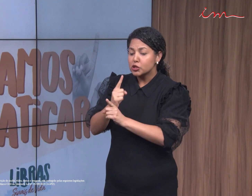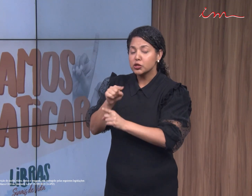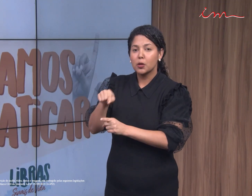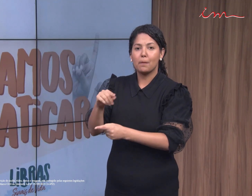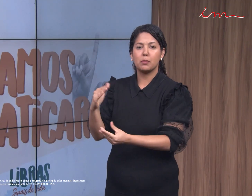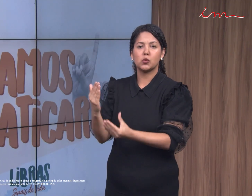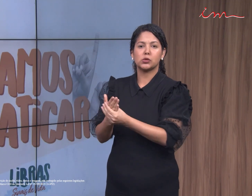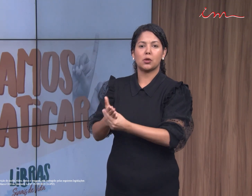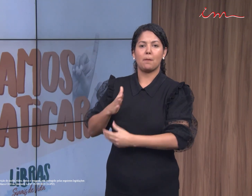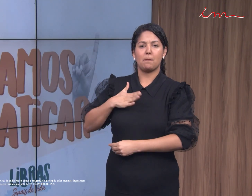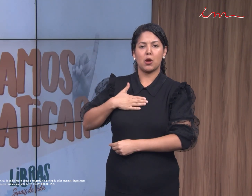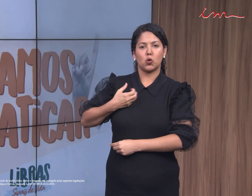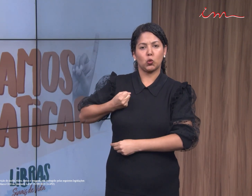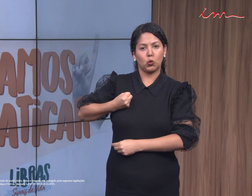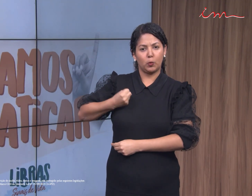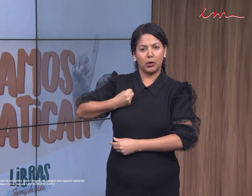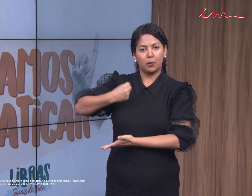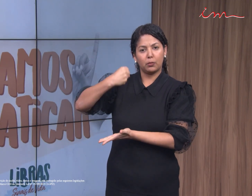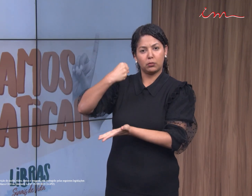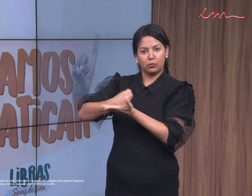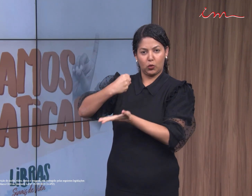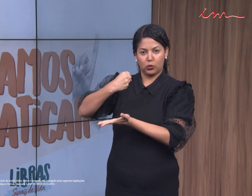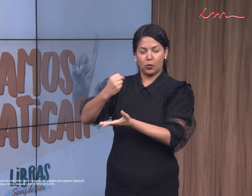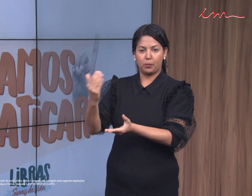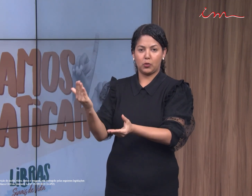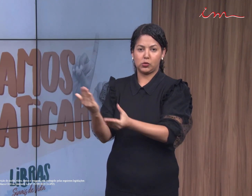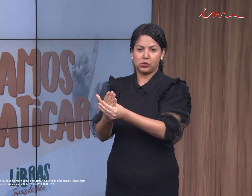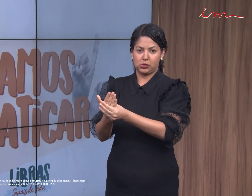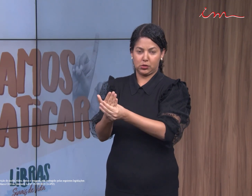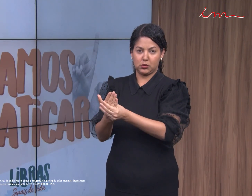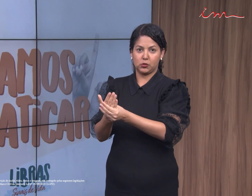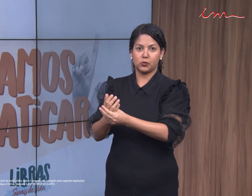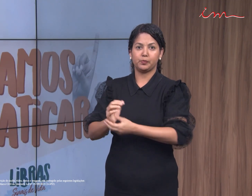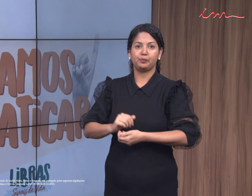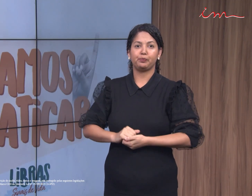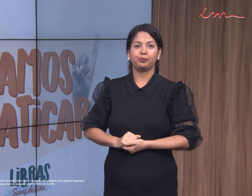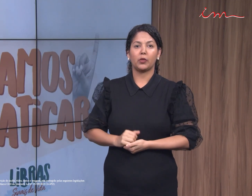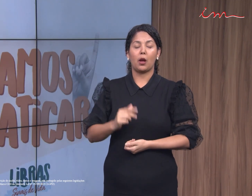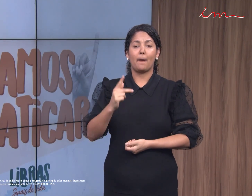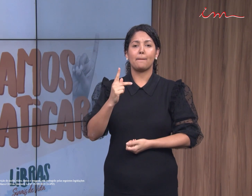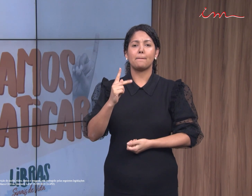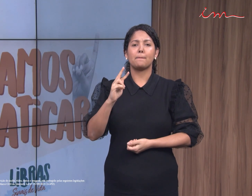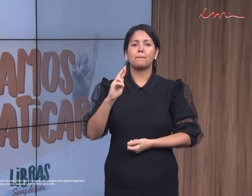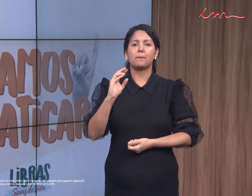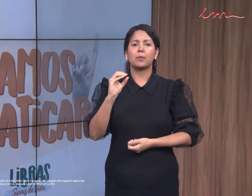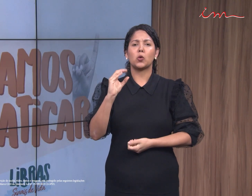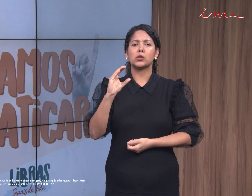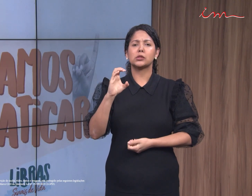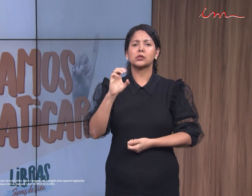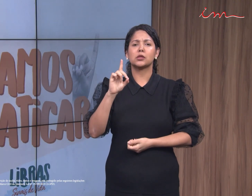tá vendo? É físico, é o papel. Que tem uma numeração, tem um protocolo.